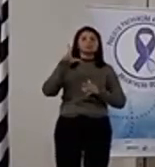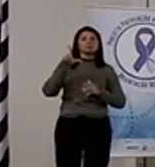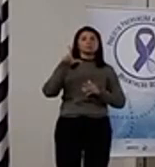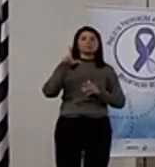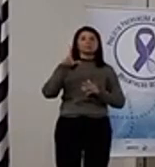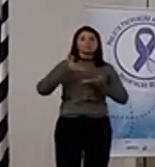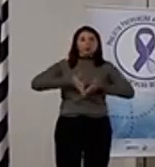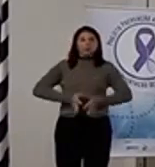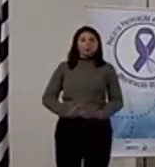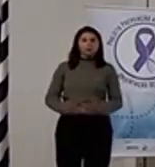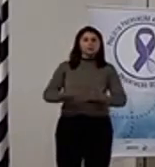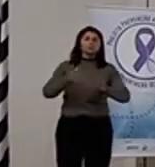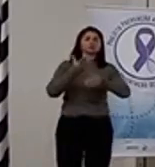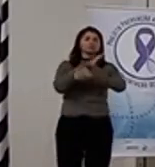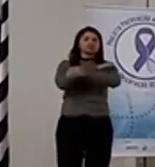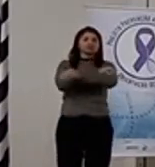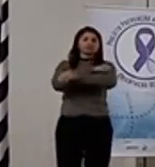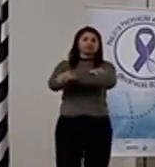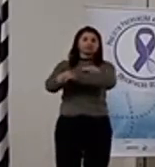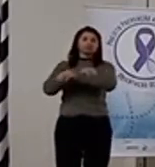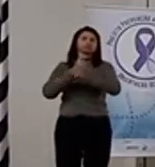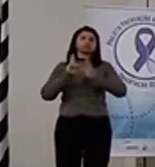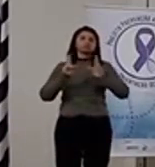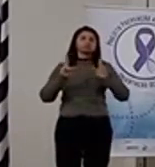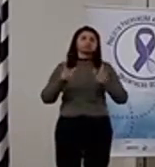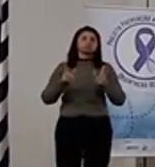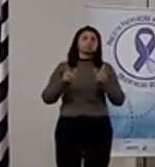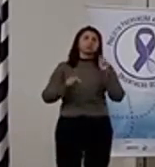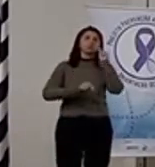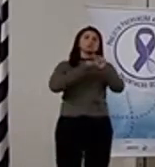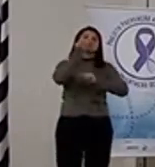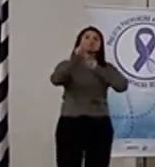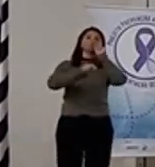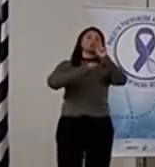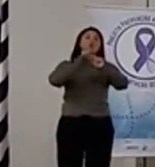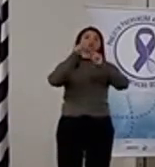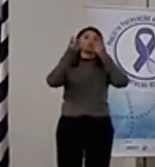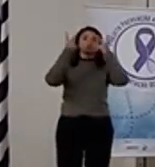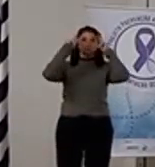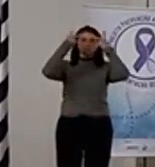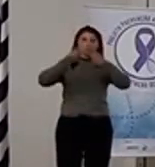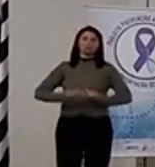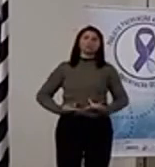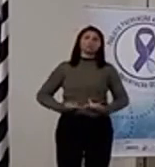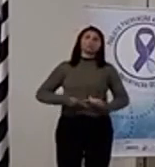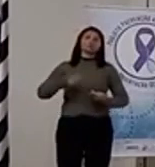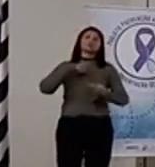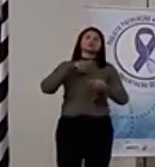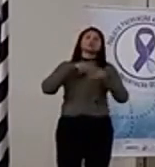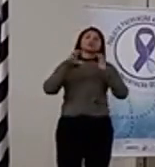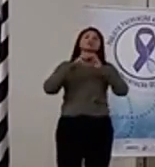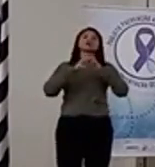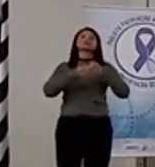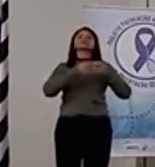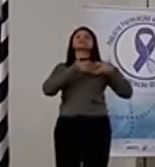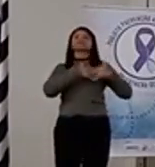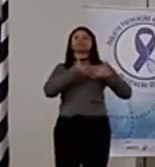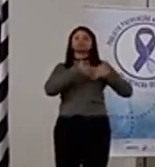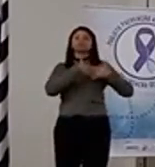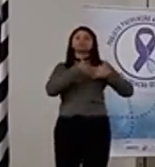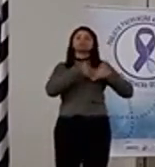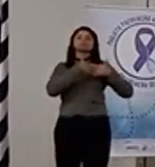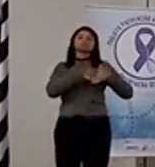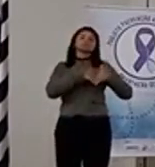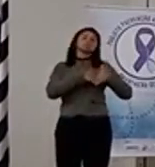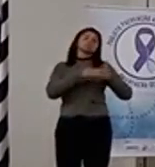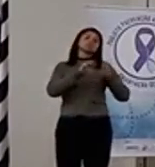algumas contraturas, também aqui, e ele também tem uma anomalia, uma malformação cardíaca. Você tem pelo menos aí